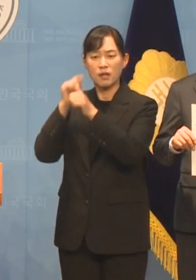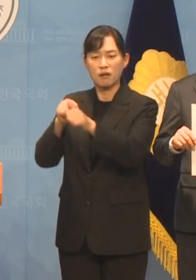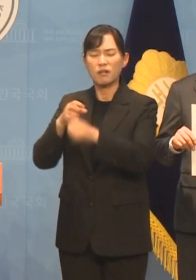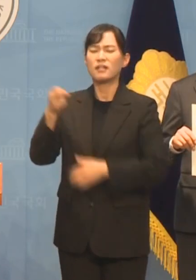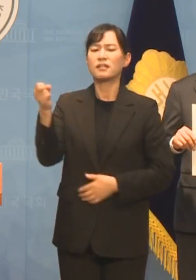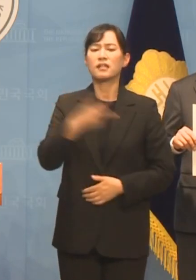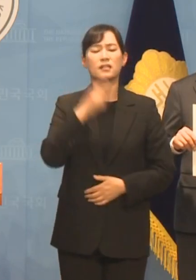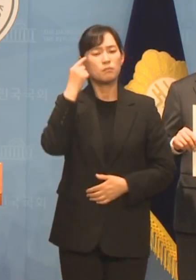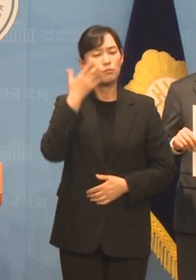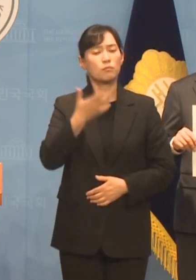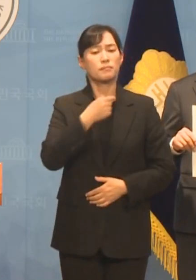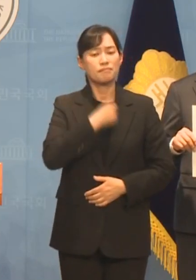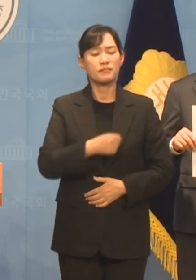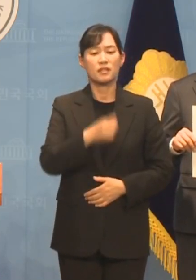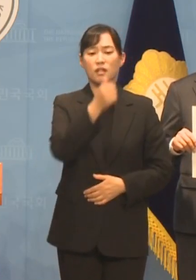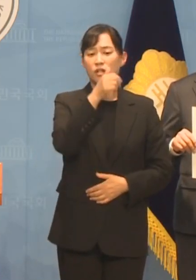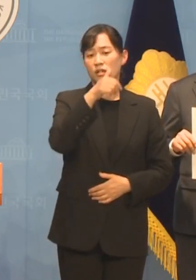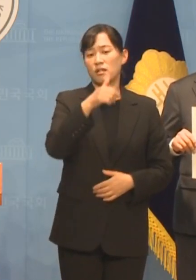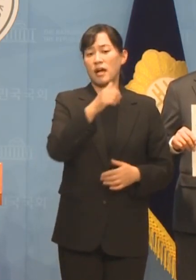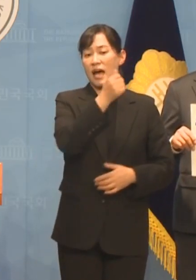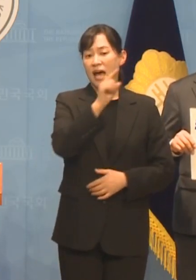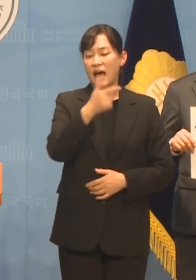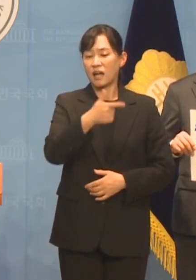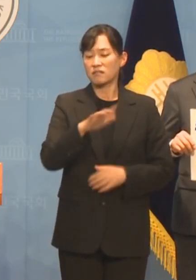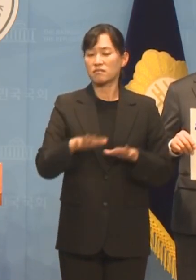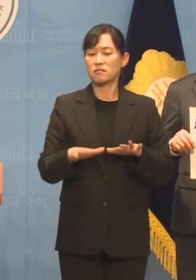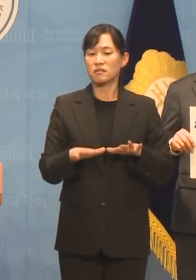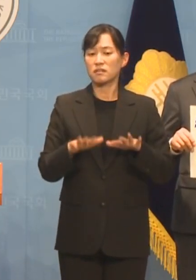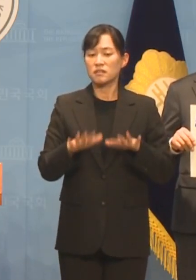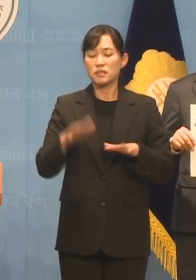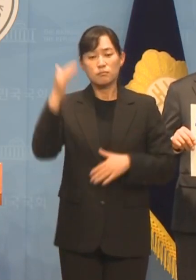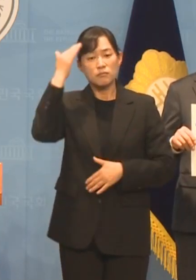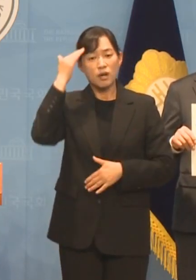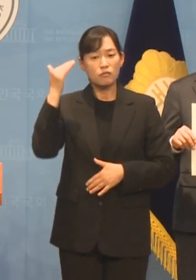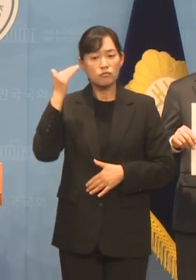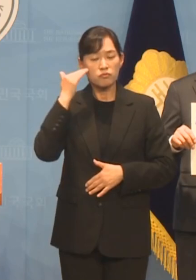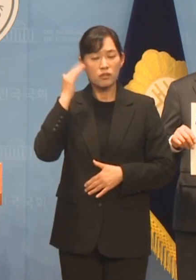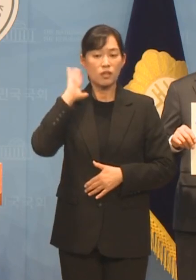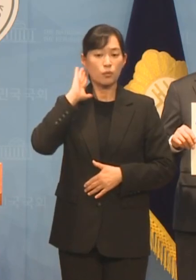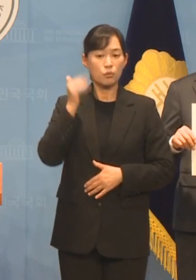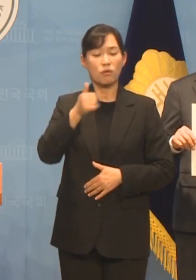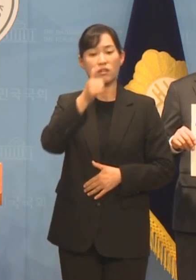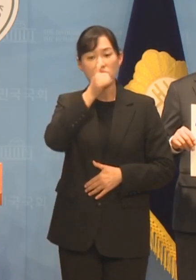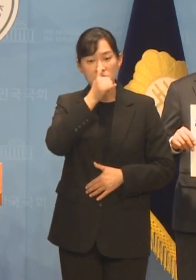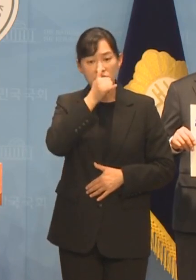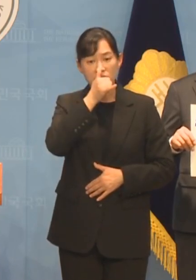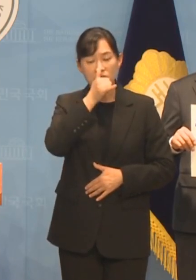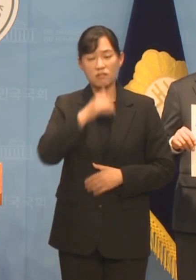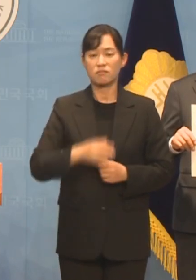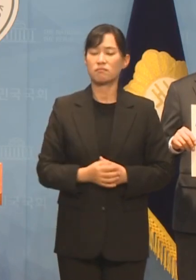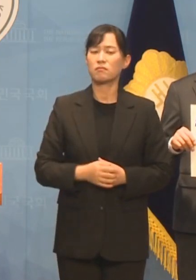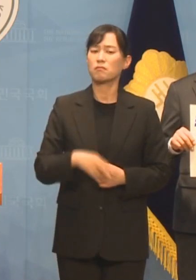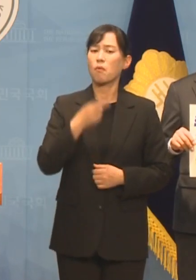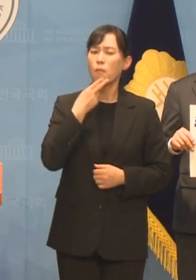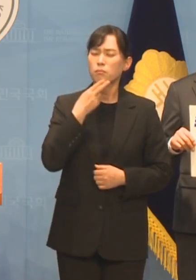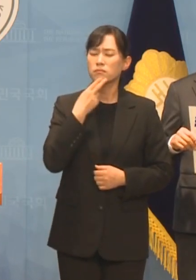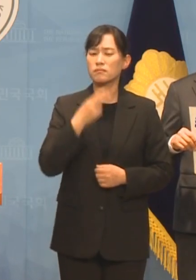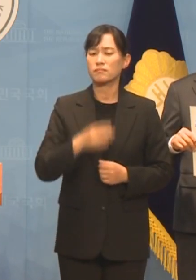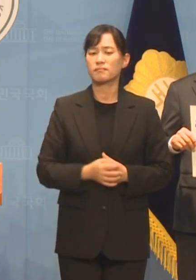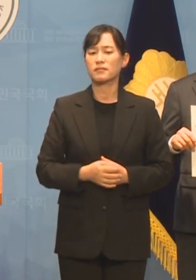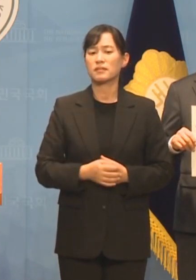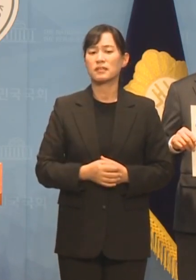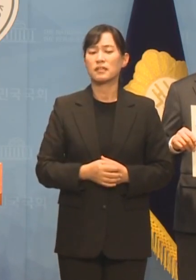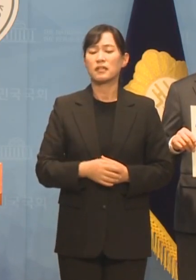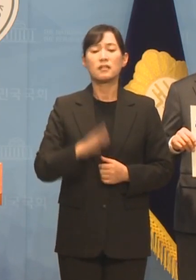묻습니다. 한덕수 국무총리, 현재 대한민국의 대통령이 있습니까? 없습니다.